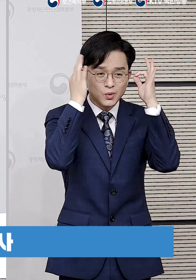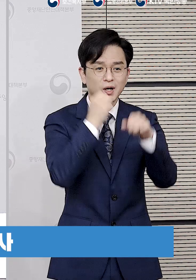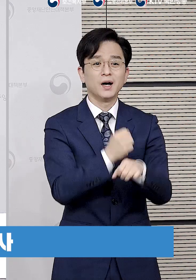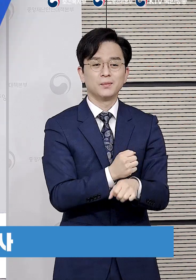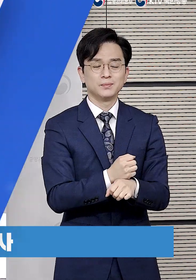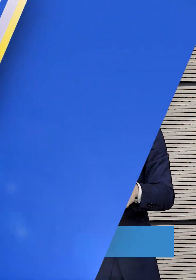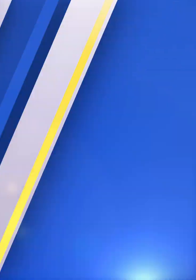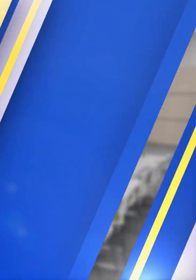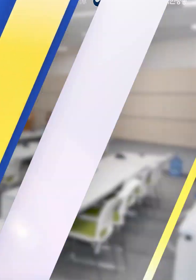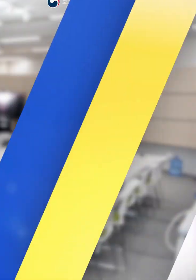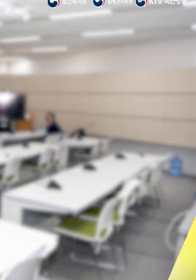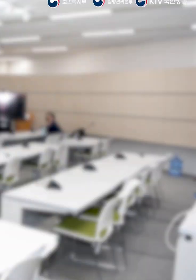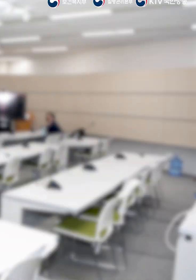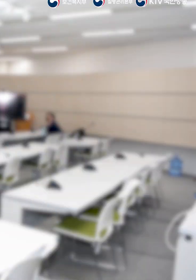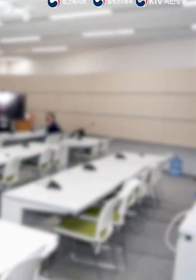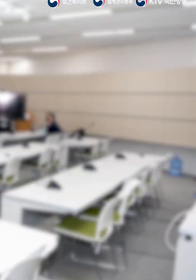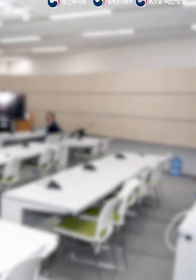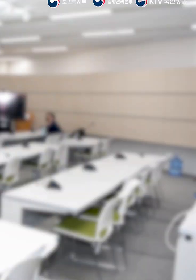없도록 하겠습니다.